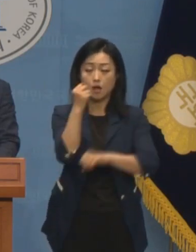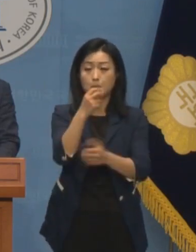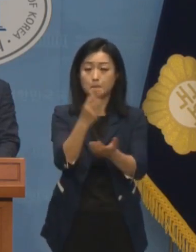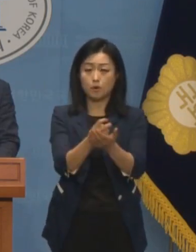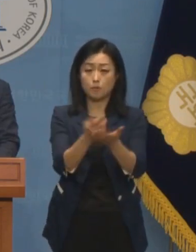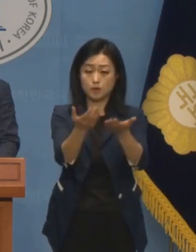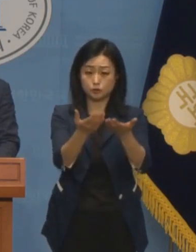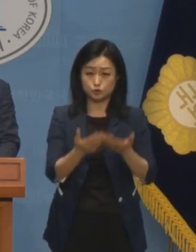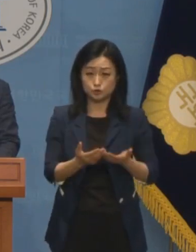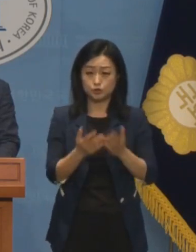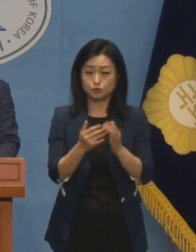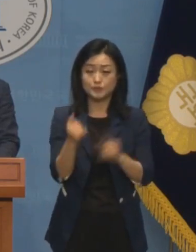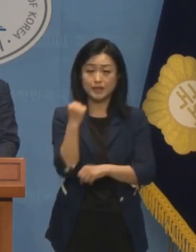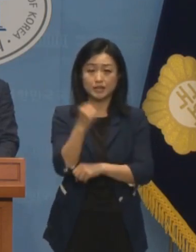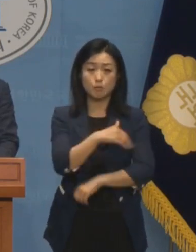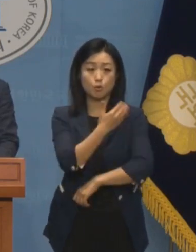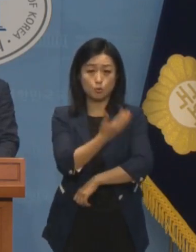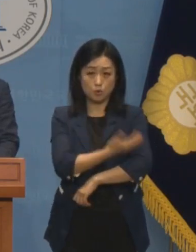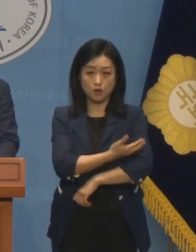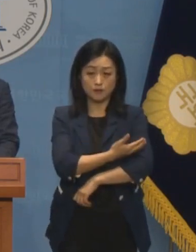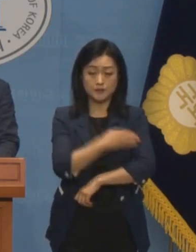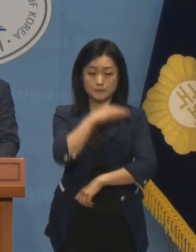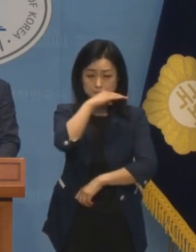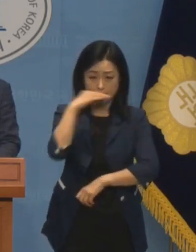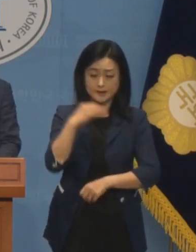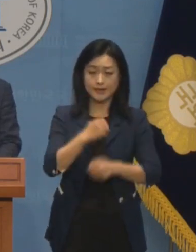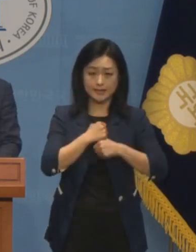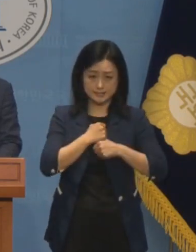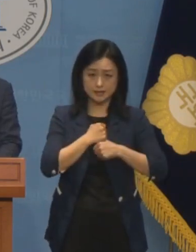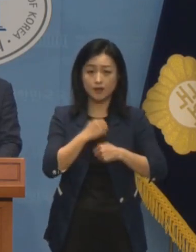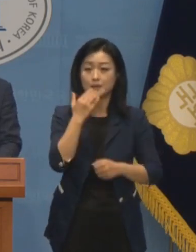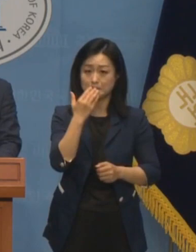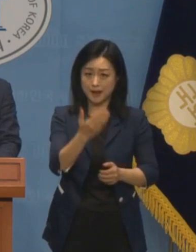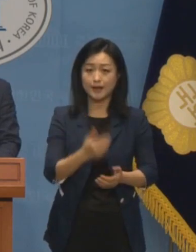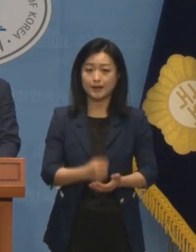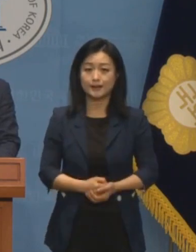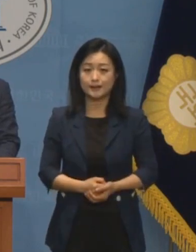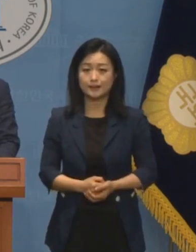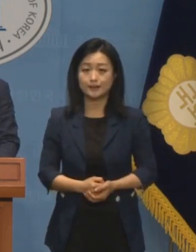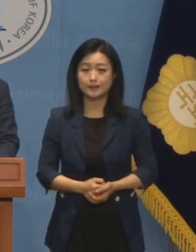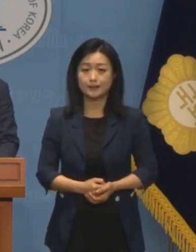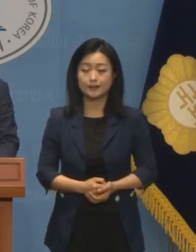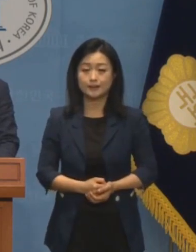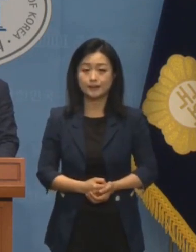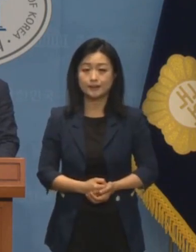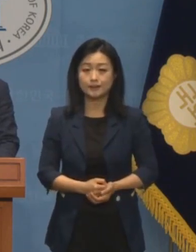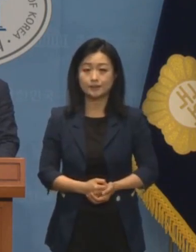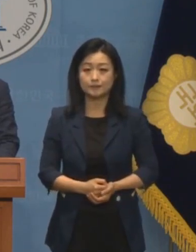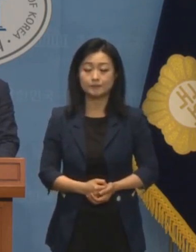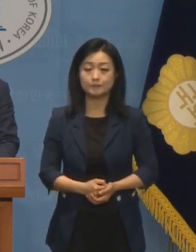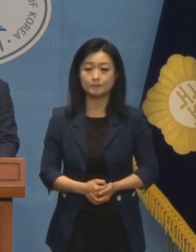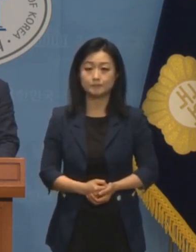보장하고 있는 국민의 기본권을 올곧게 지켜나가겠습니다.